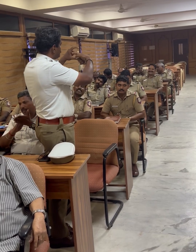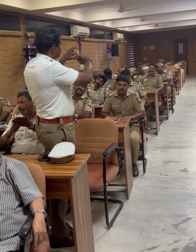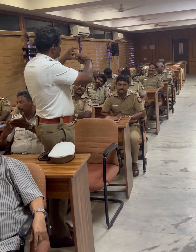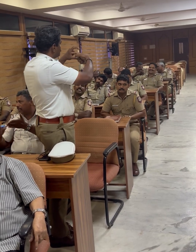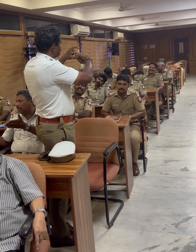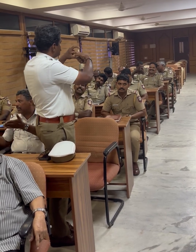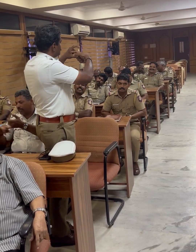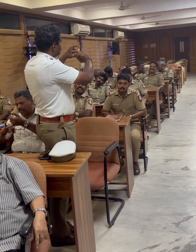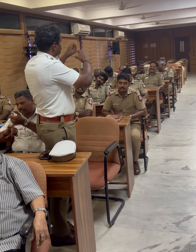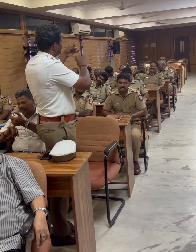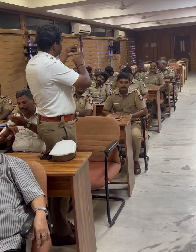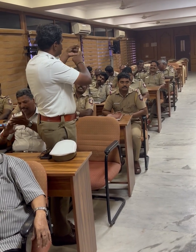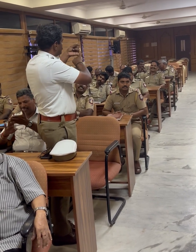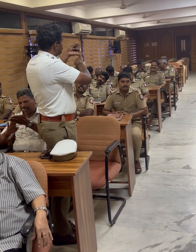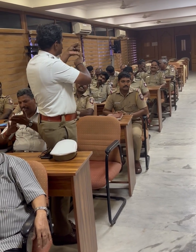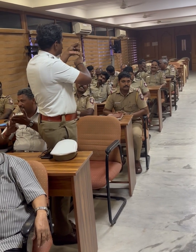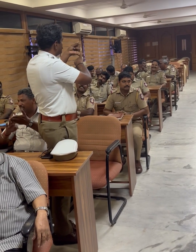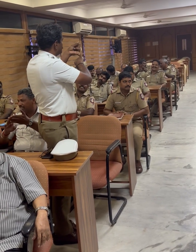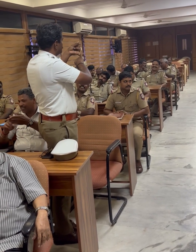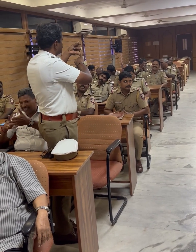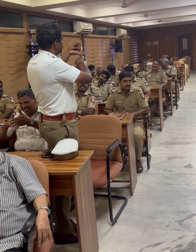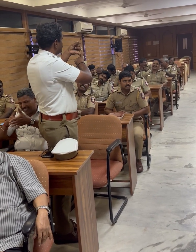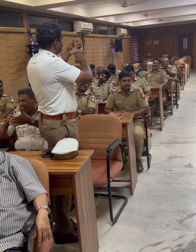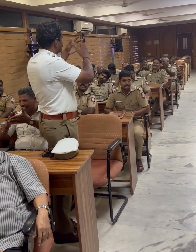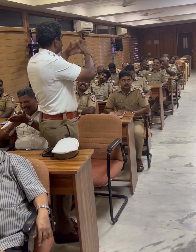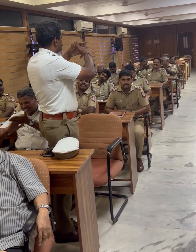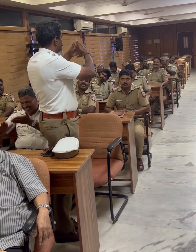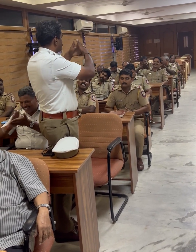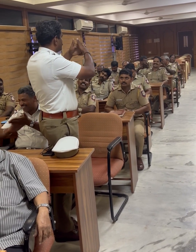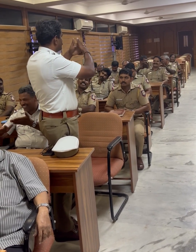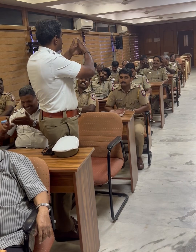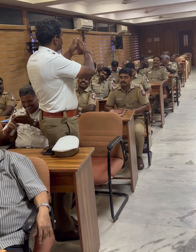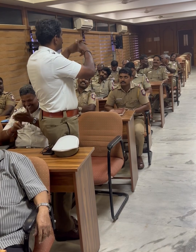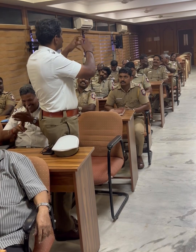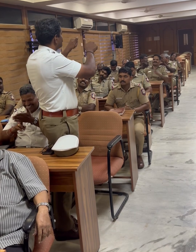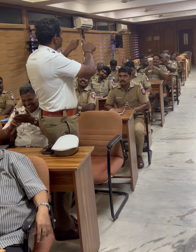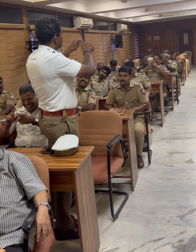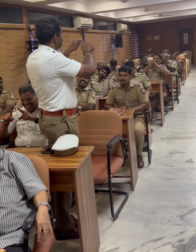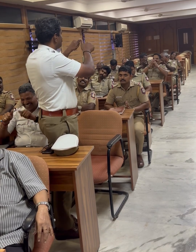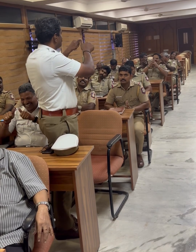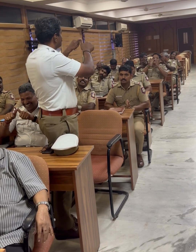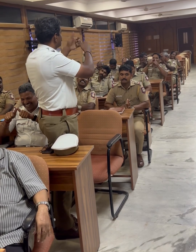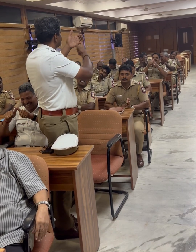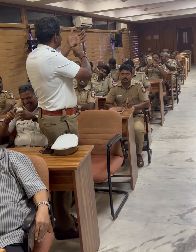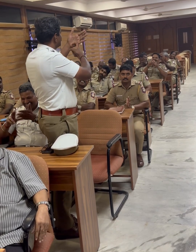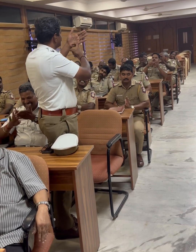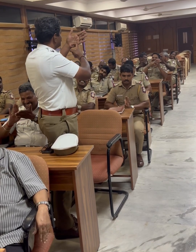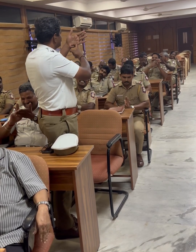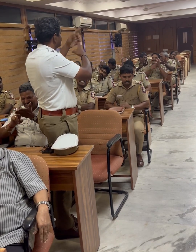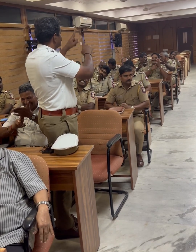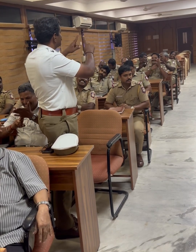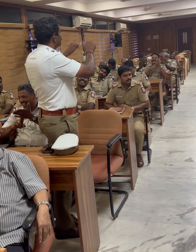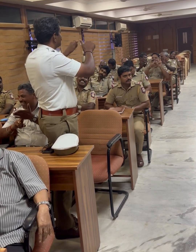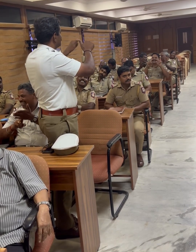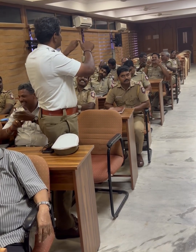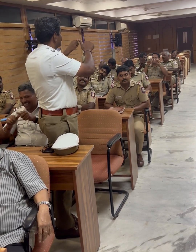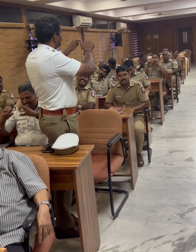அந்த லெட்டர் மிஸ் பண்ணுங்க லாஸ்ட். அவங்க ஃபுல் பேர்